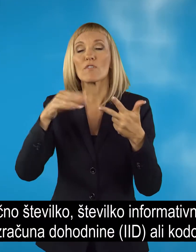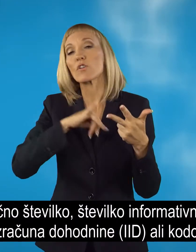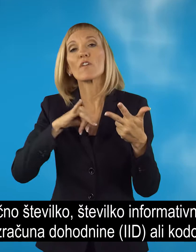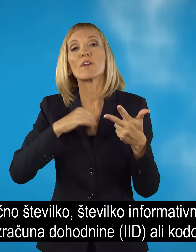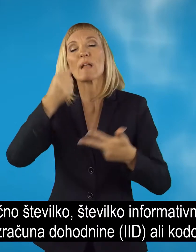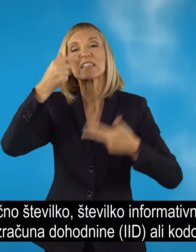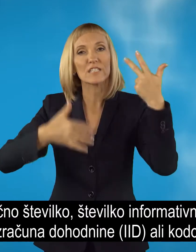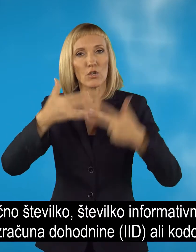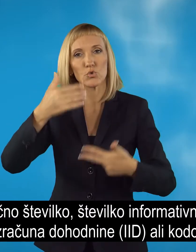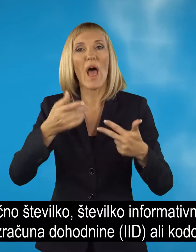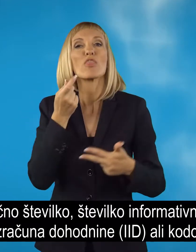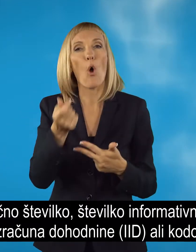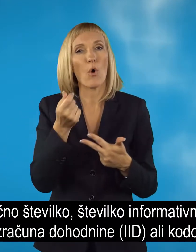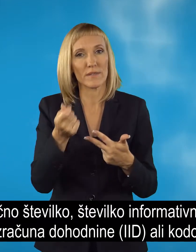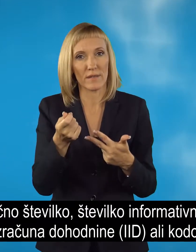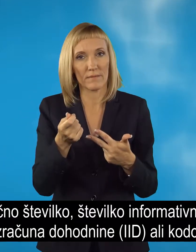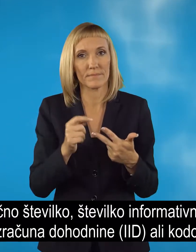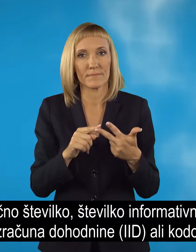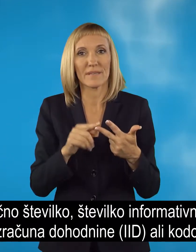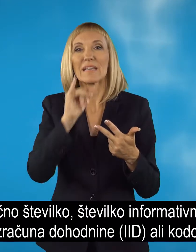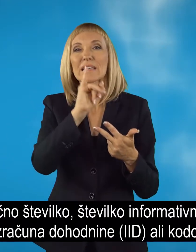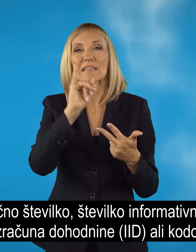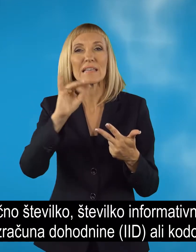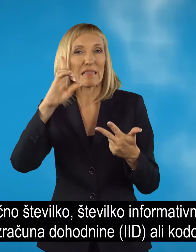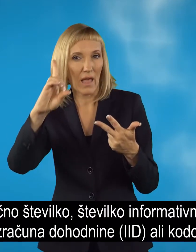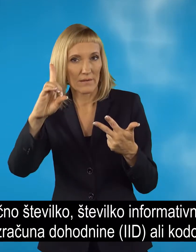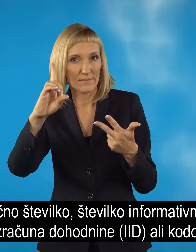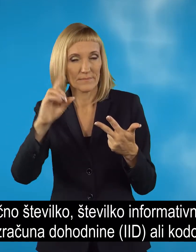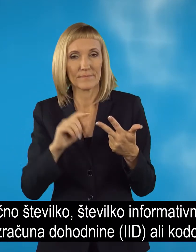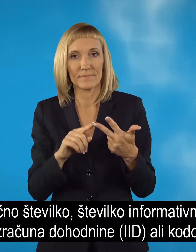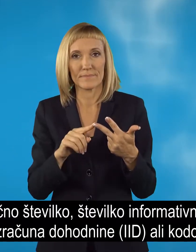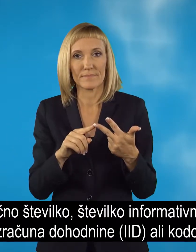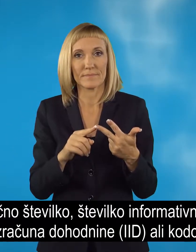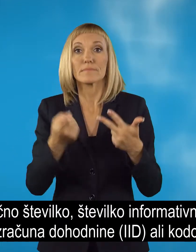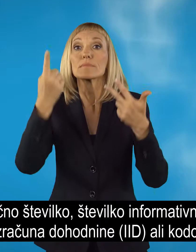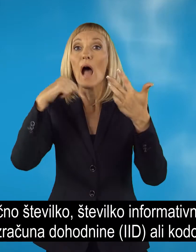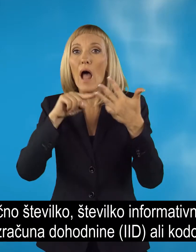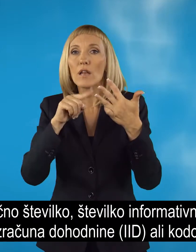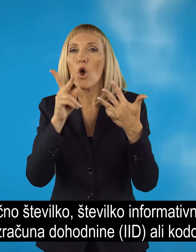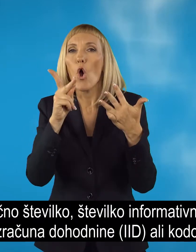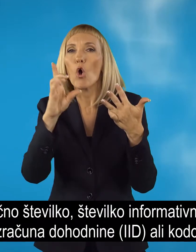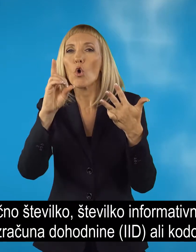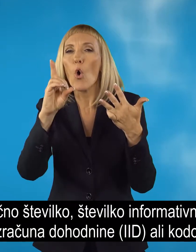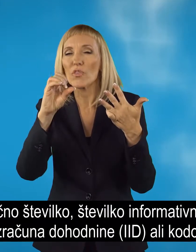številko informativnega izračuna dohodnine, IID ali kodo.